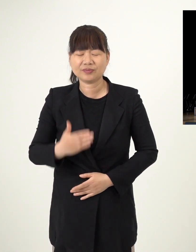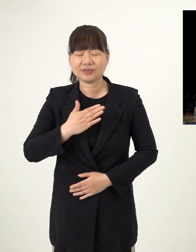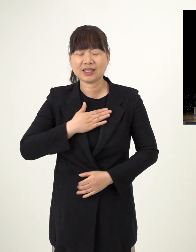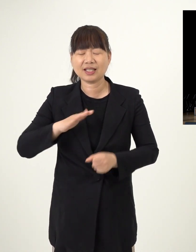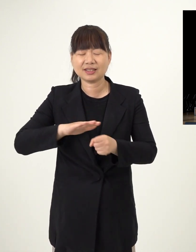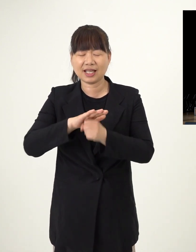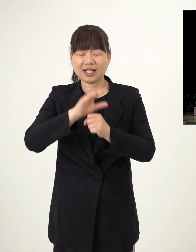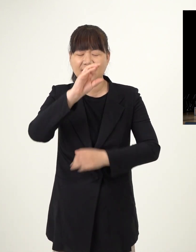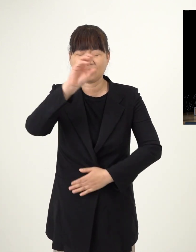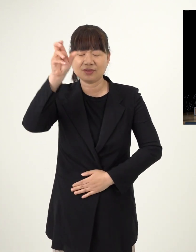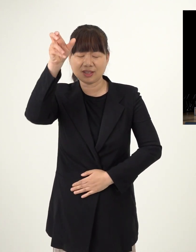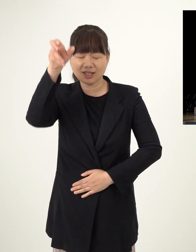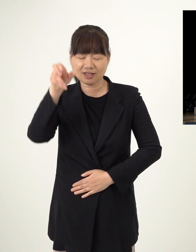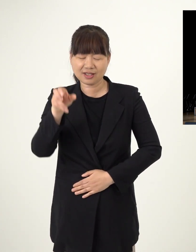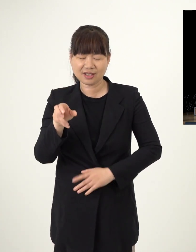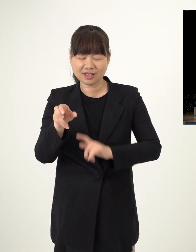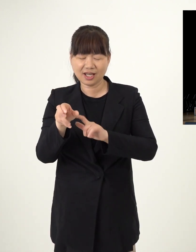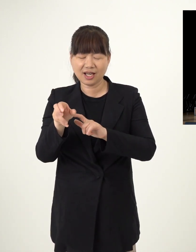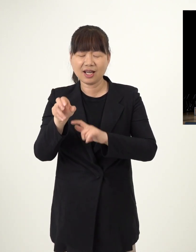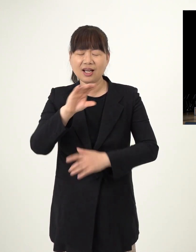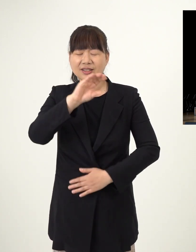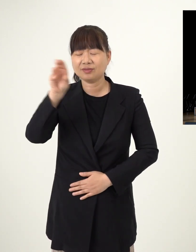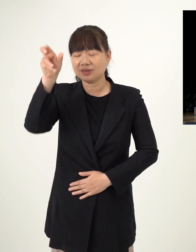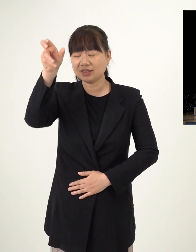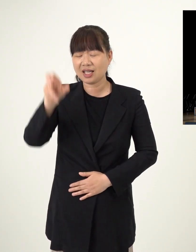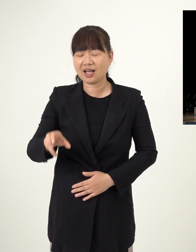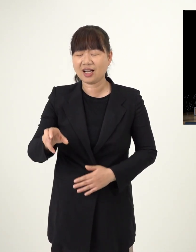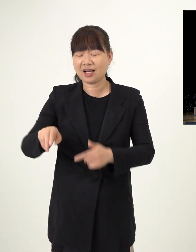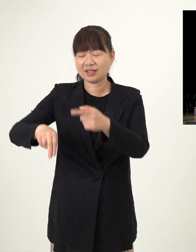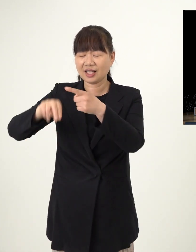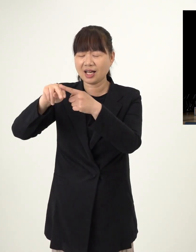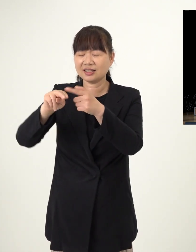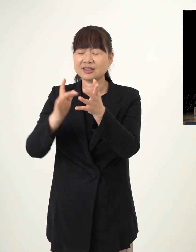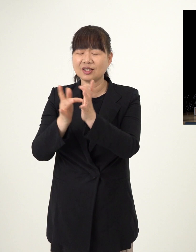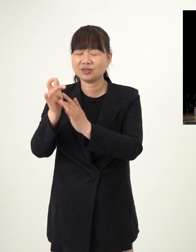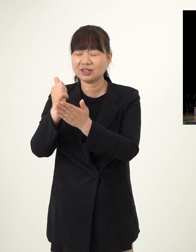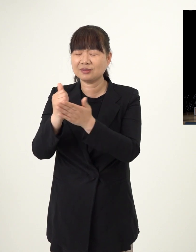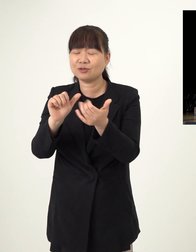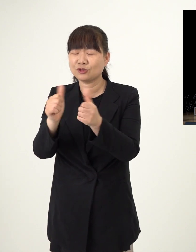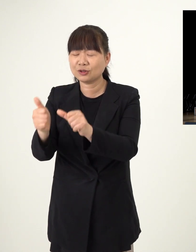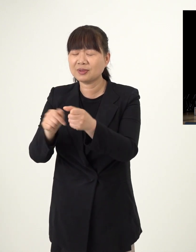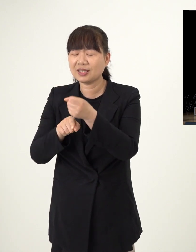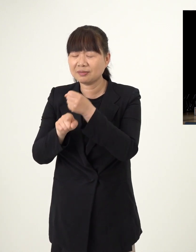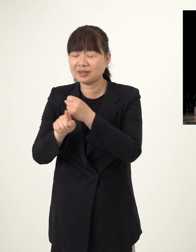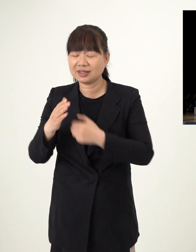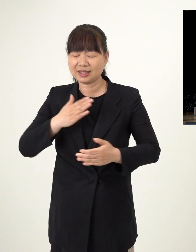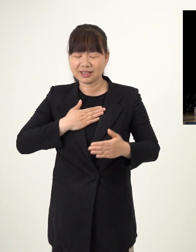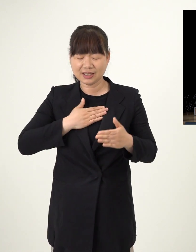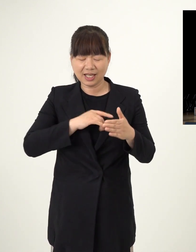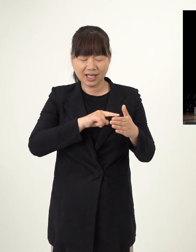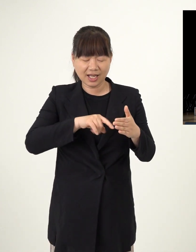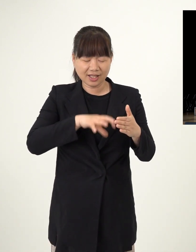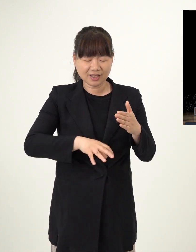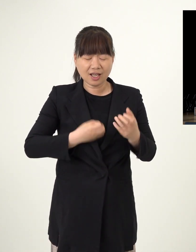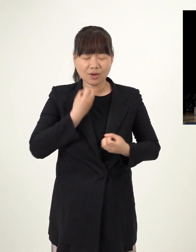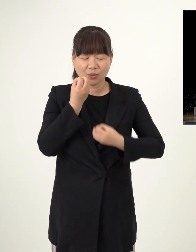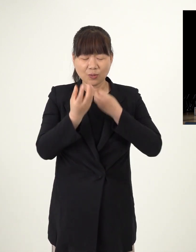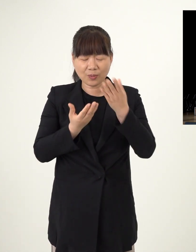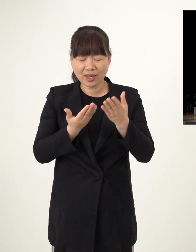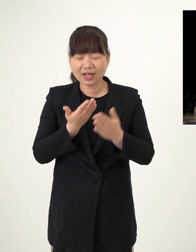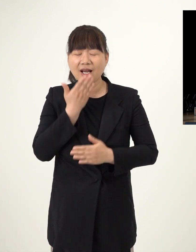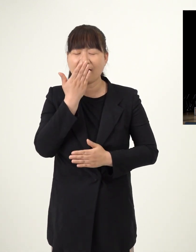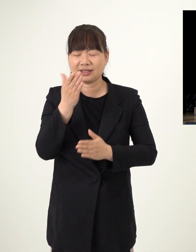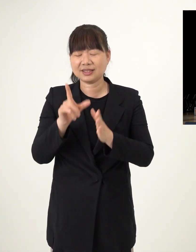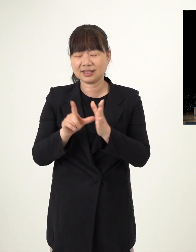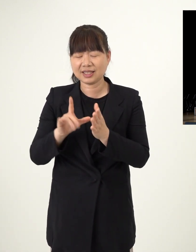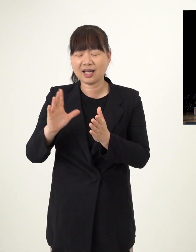사랑 십자가, 그 십자가의 죽음의 의미를 다시 한번 내 안에서 고백되어지는 시간이